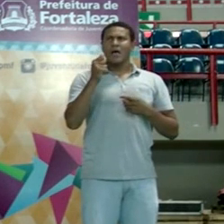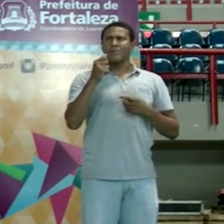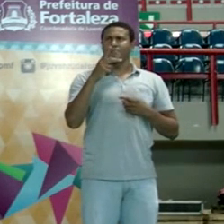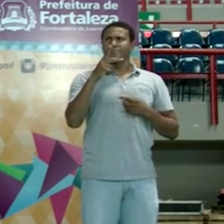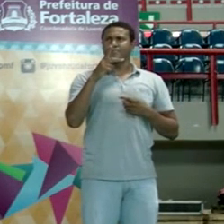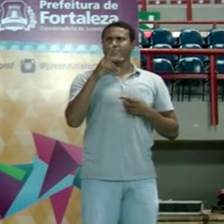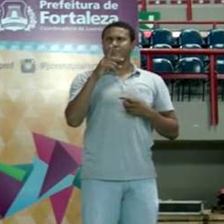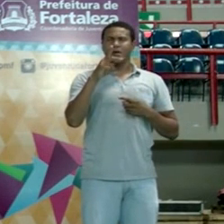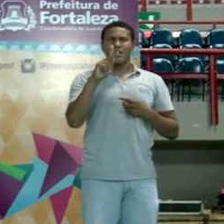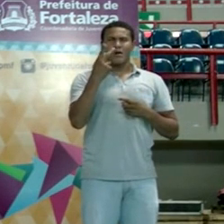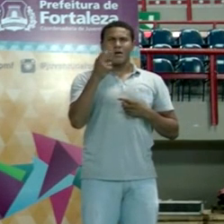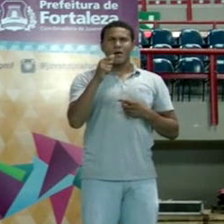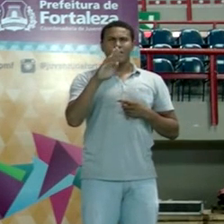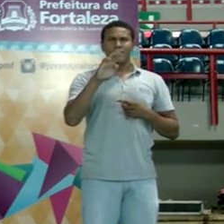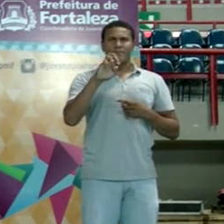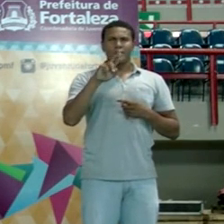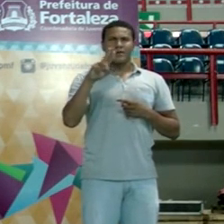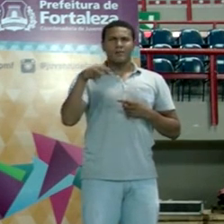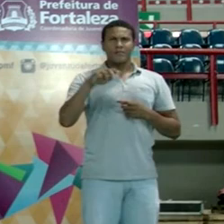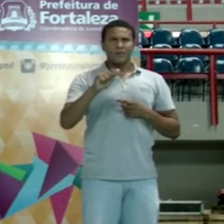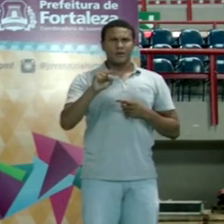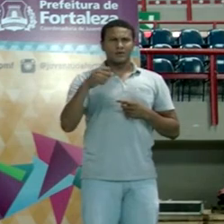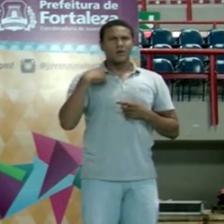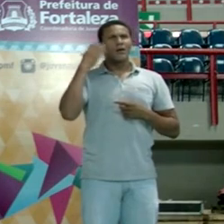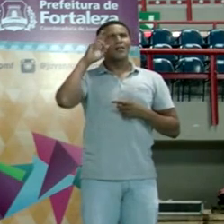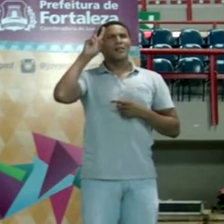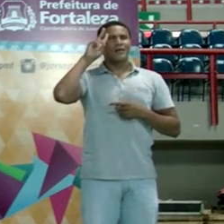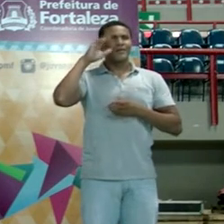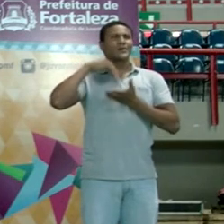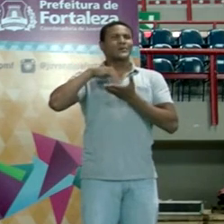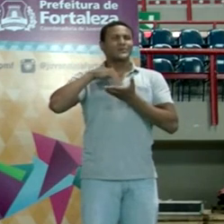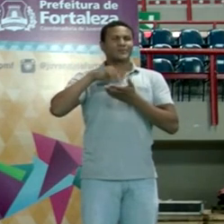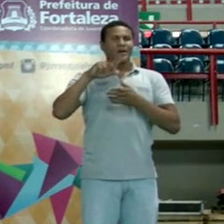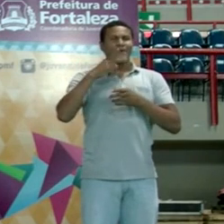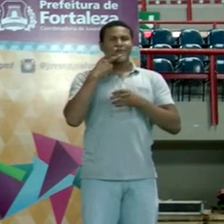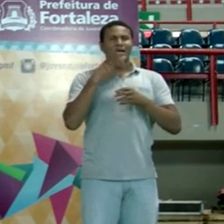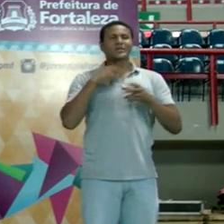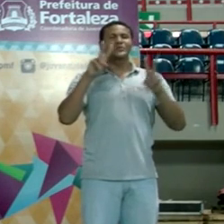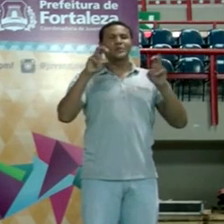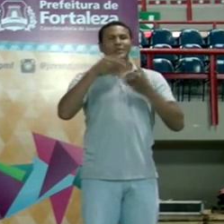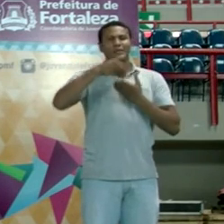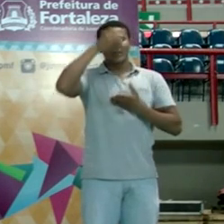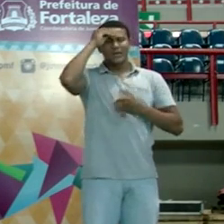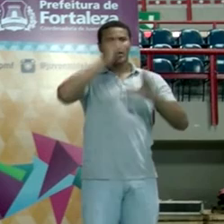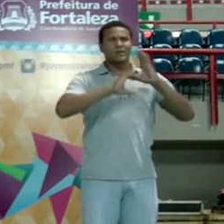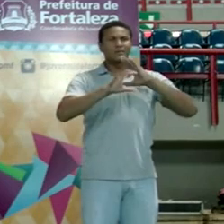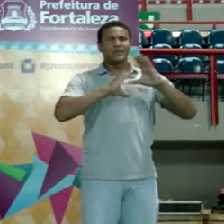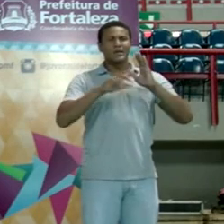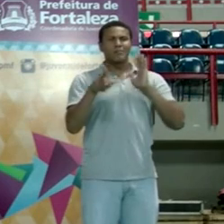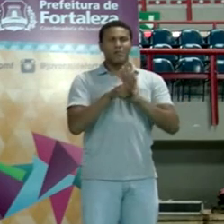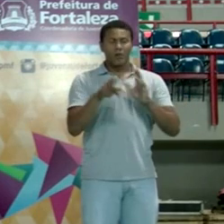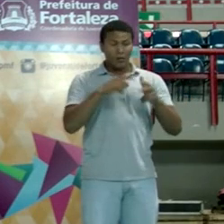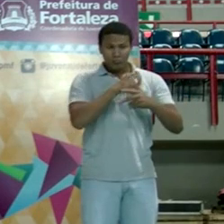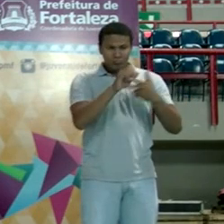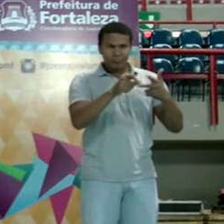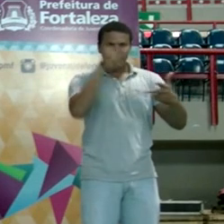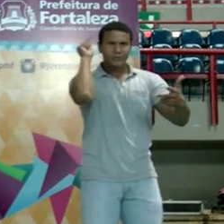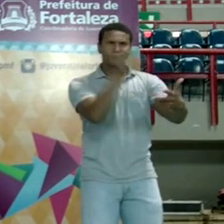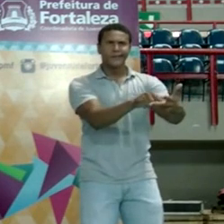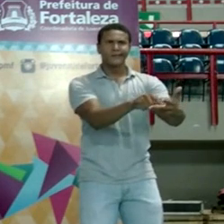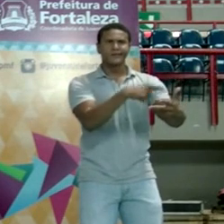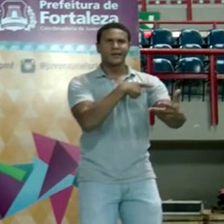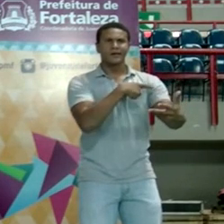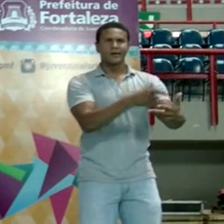me lembro que foi a última questão que a gente resolveu aqui, a gente falou sobre a teoria comunicativa do Habermas, e foi exatamente a questão que caiu lá na prova do